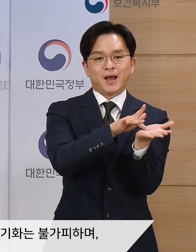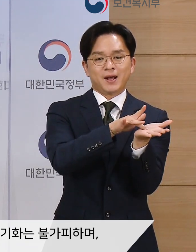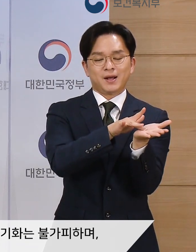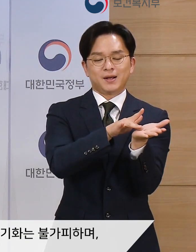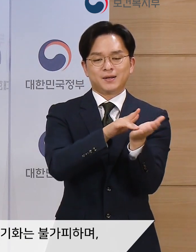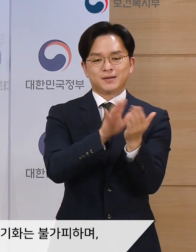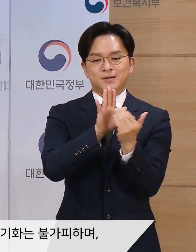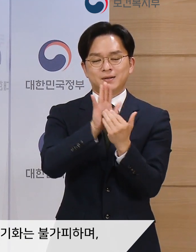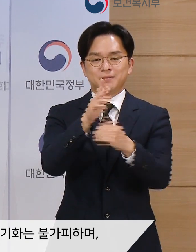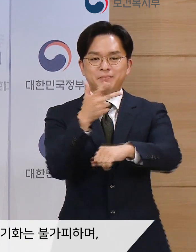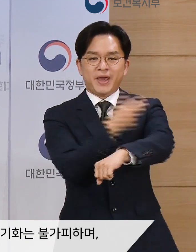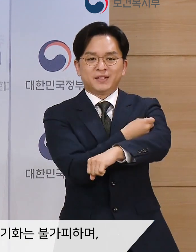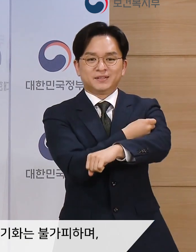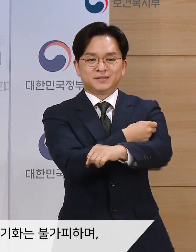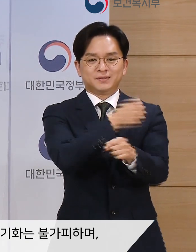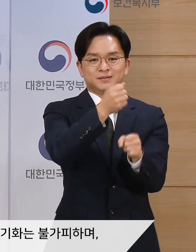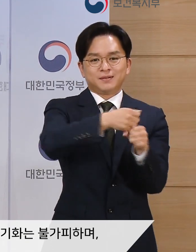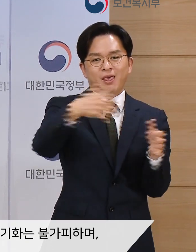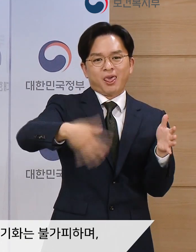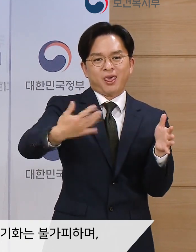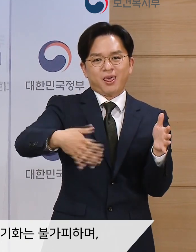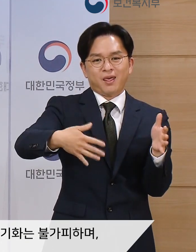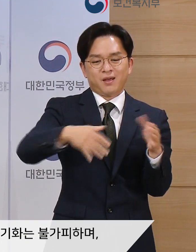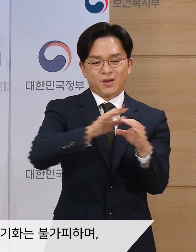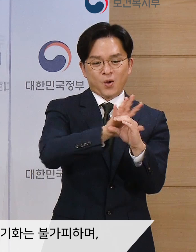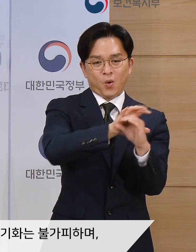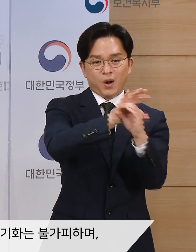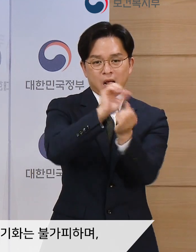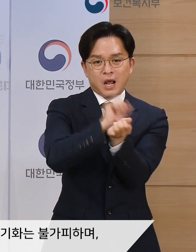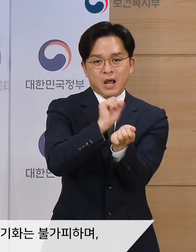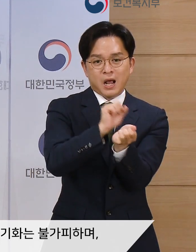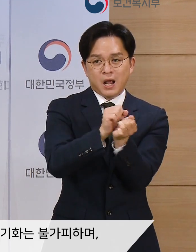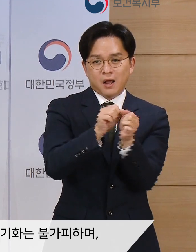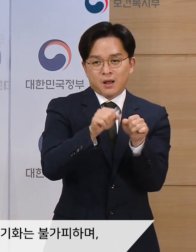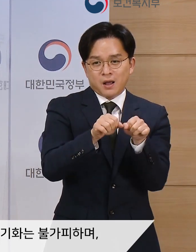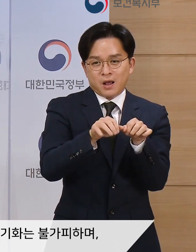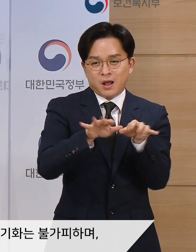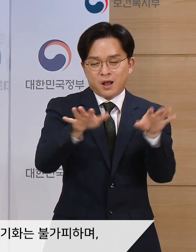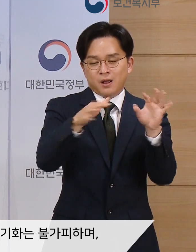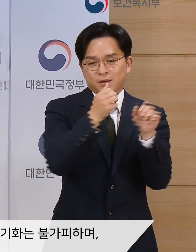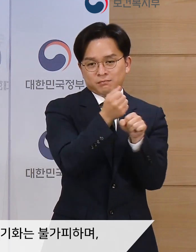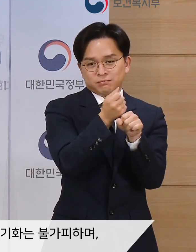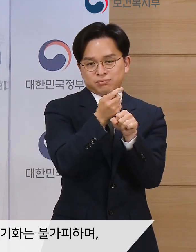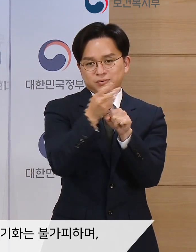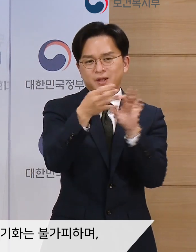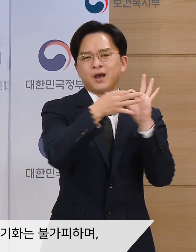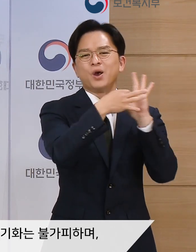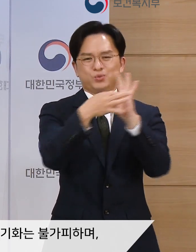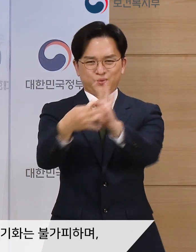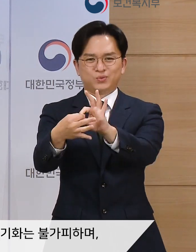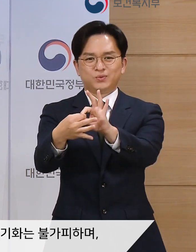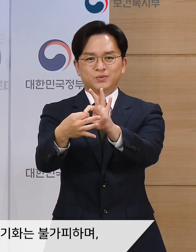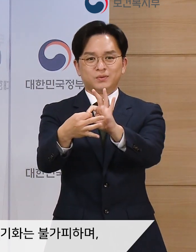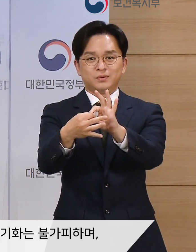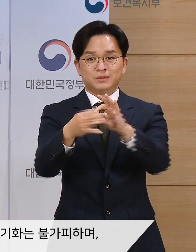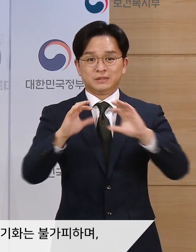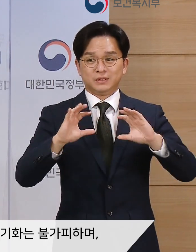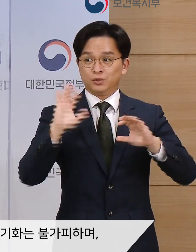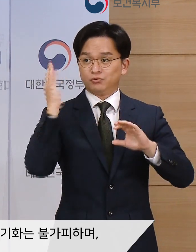백신 혹은 치료제가 개발될 때까지 코로나19 유행의 장기화는 불가피하며